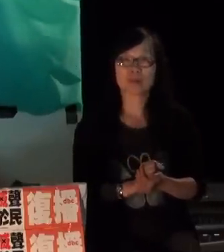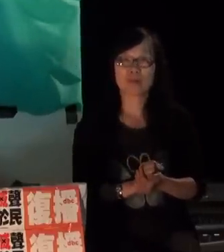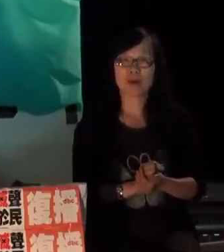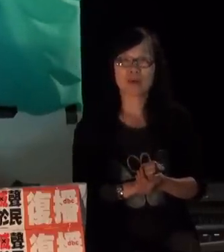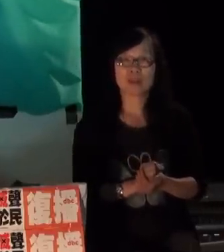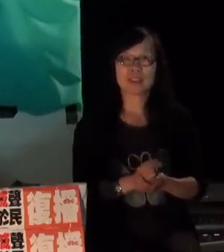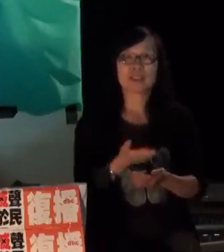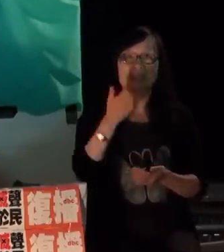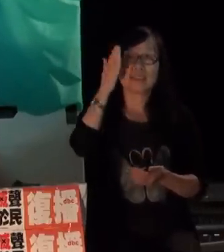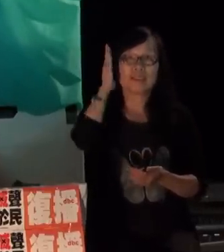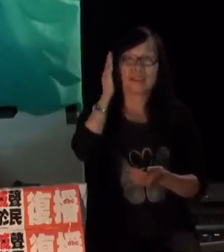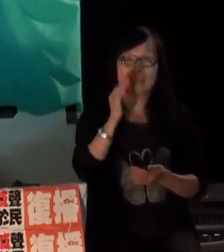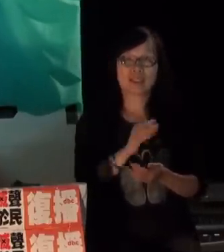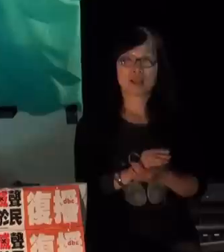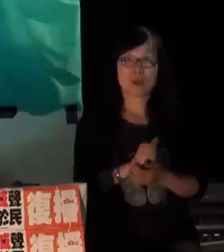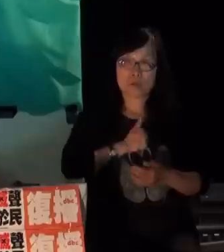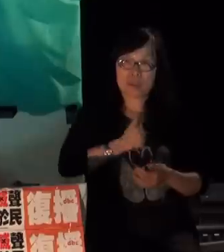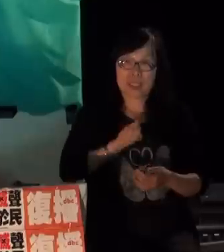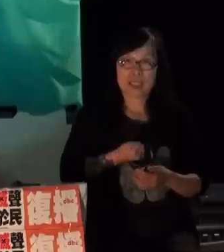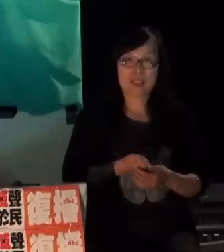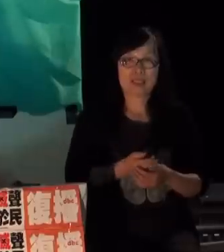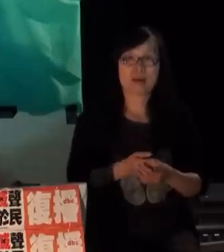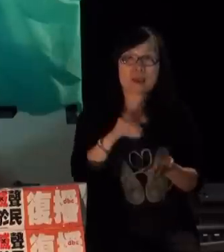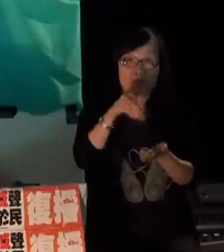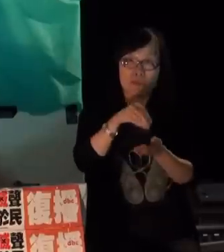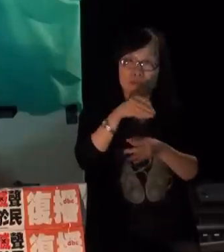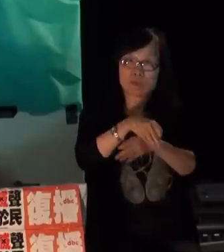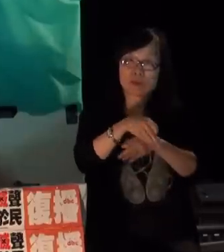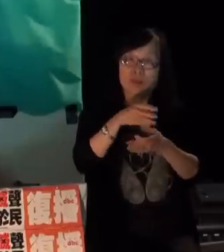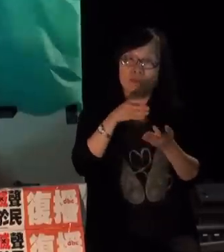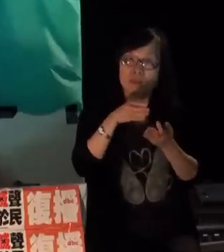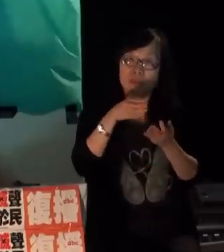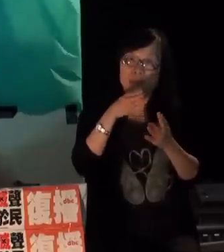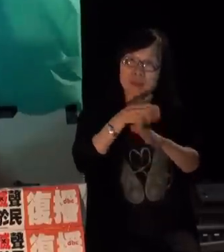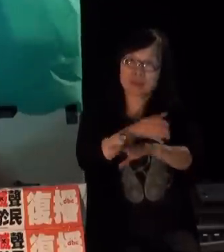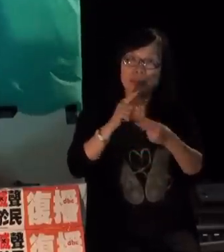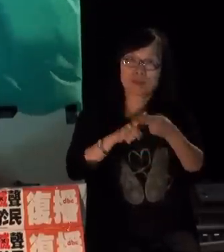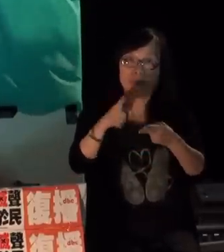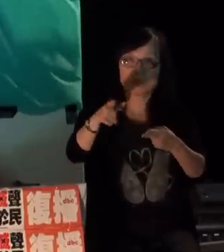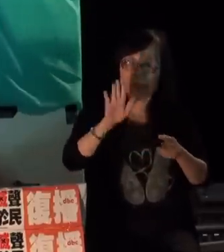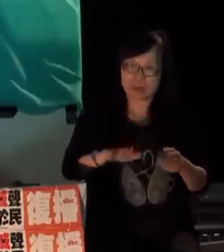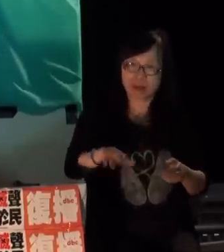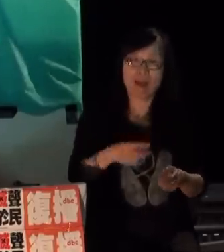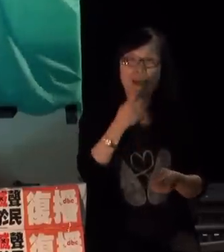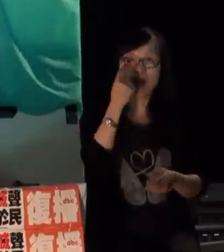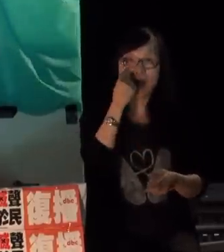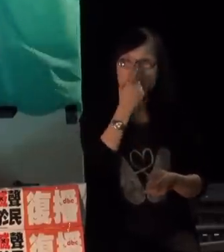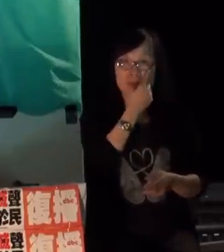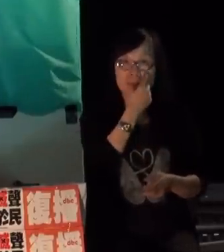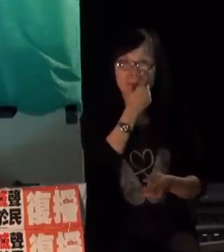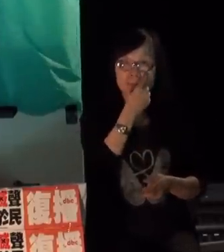啲先生或者啲住校社工，連嗰個僆仔 雙眼無神，或